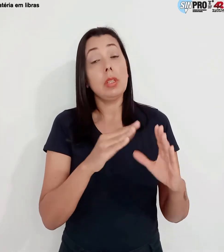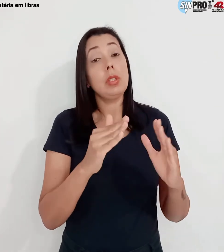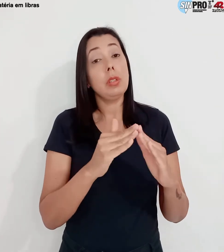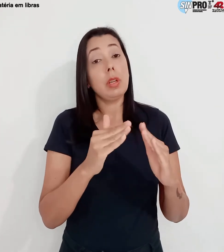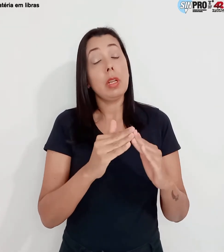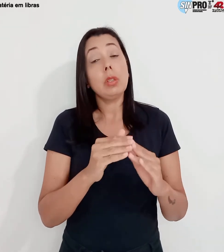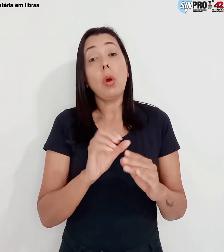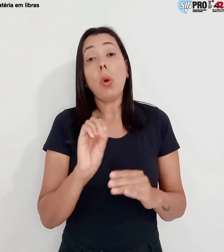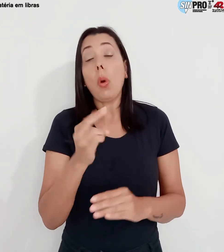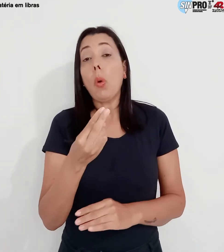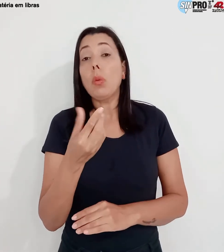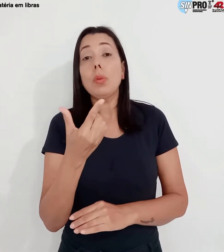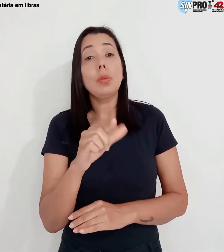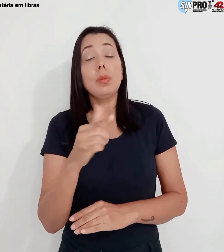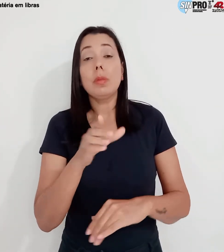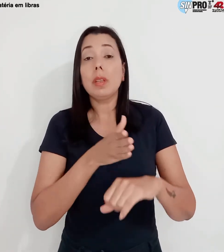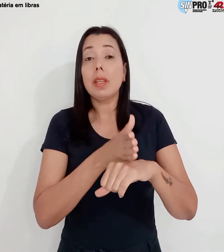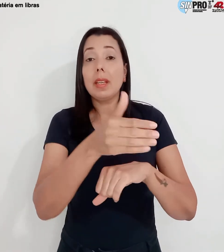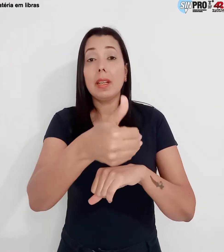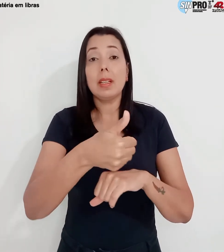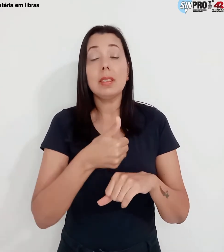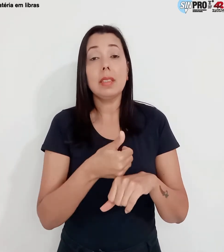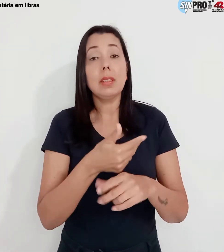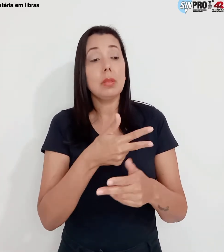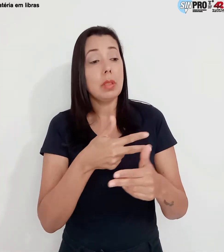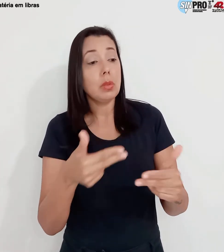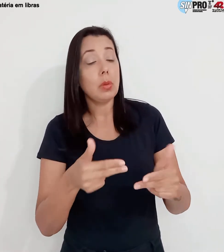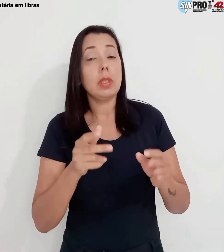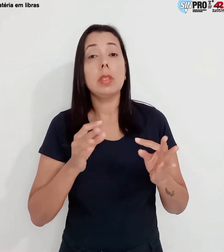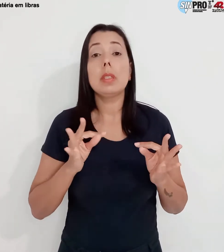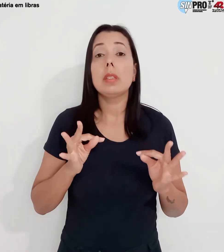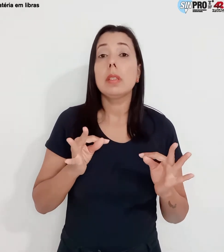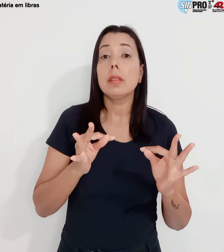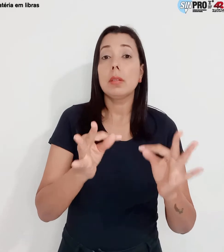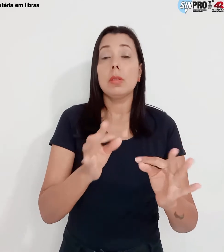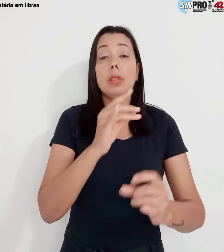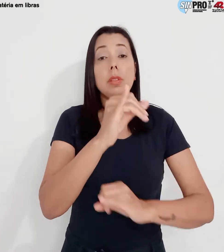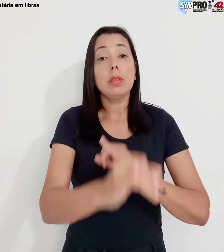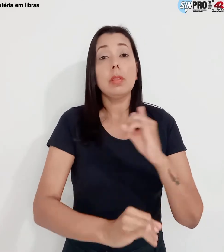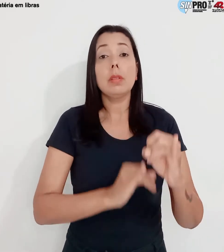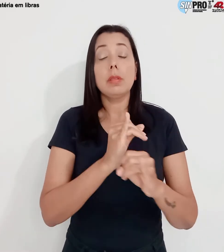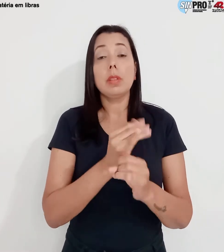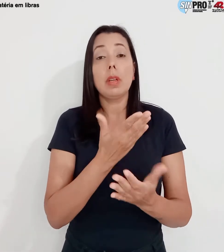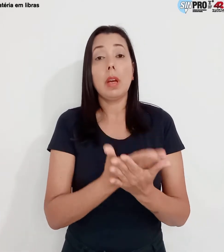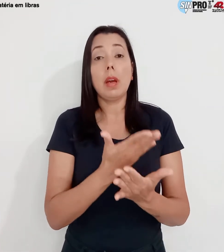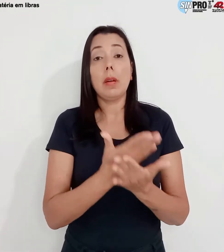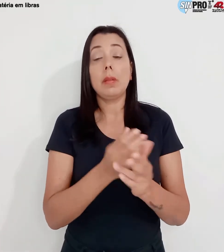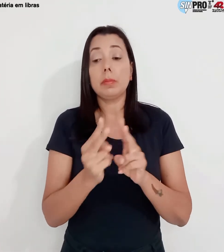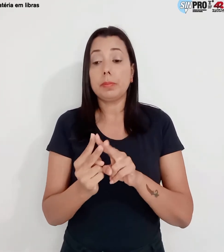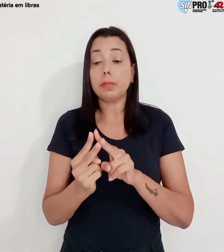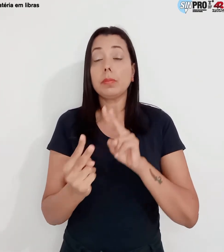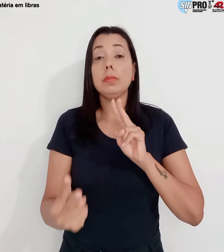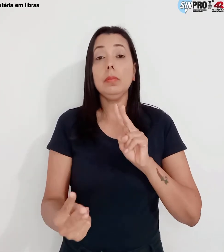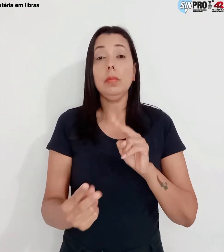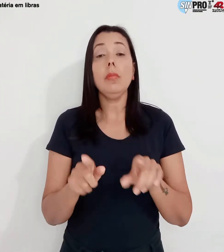ou por não ter acesso aos equipamentos e internet para as aulas virtuais e